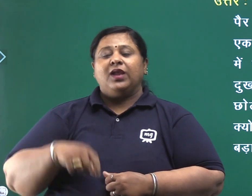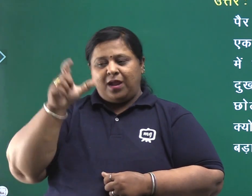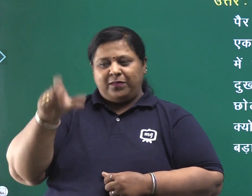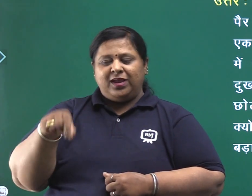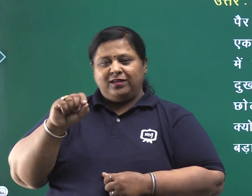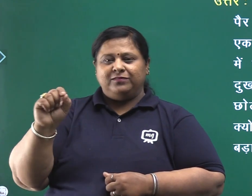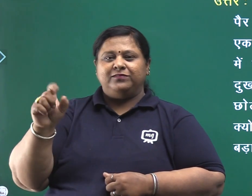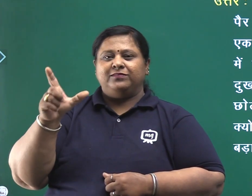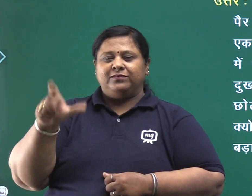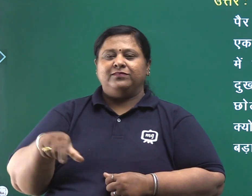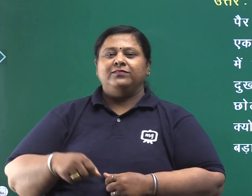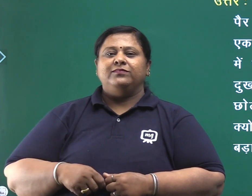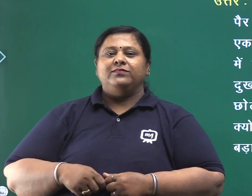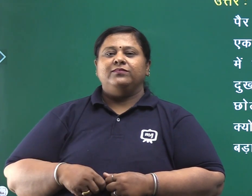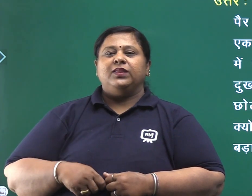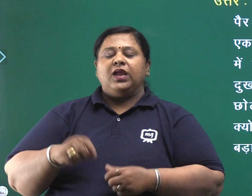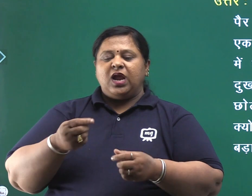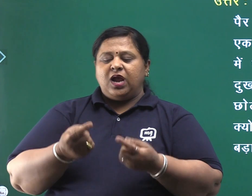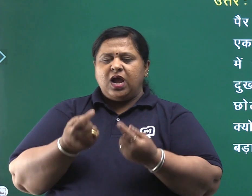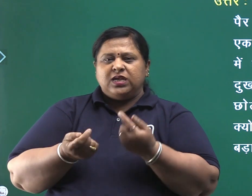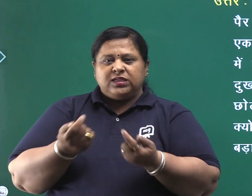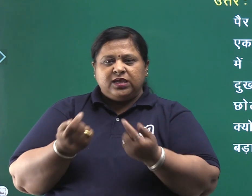कबीर घास की